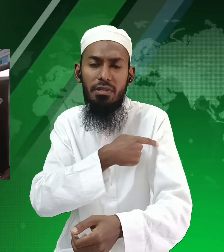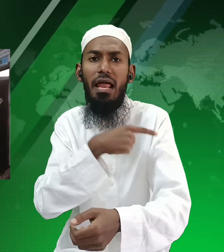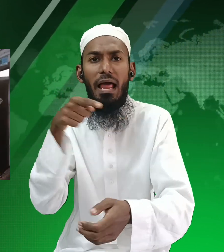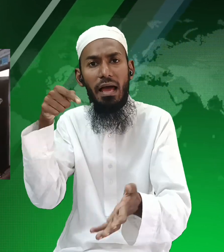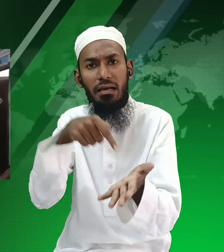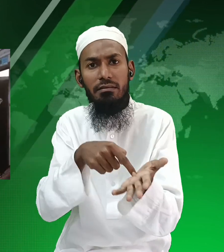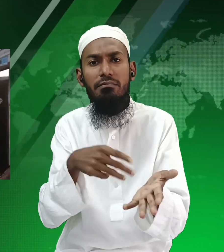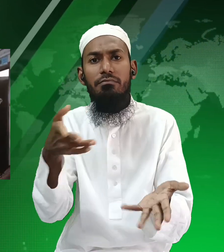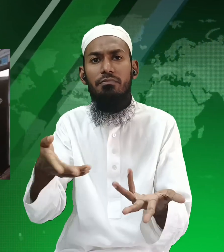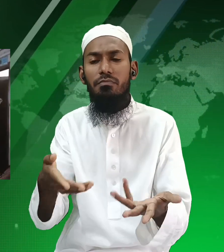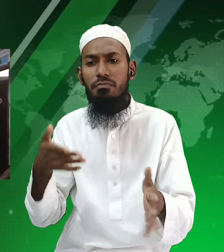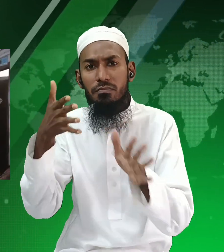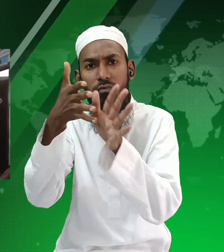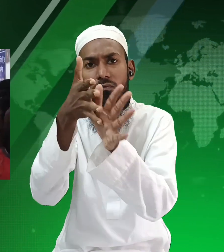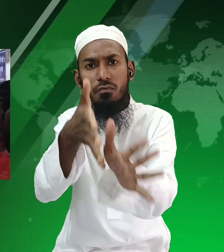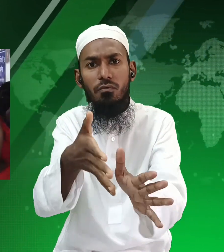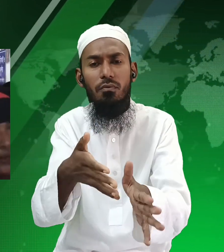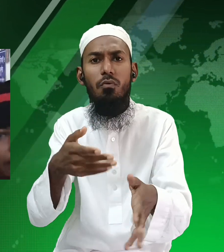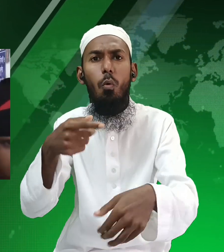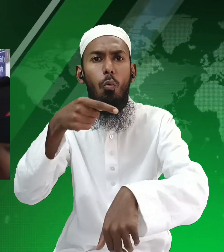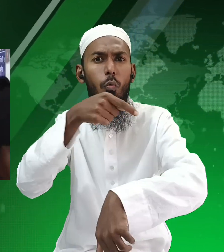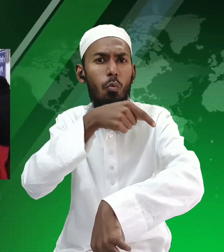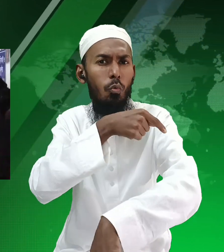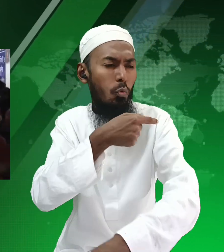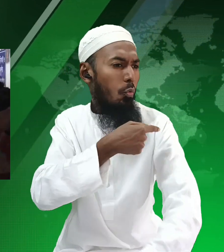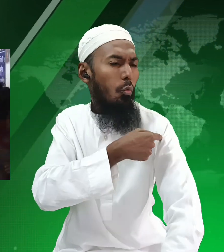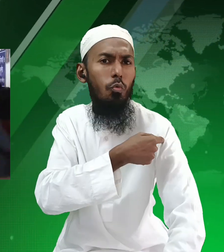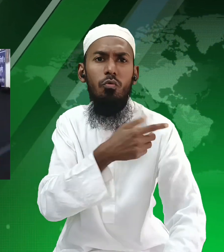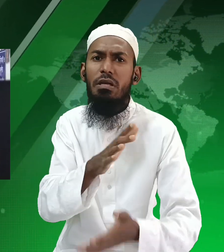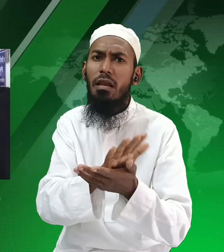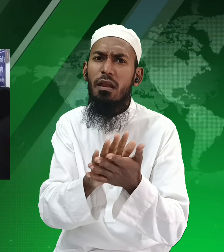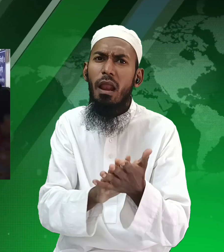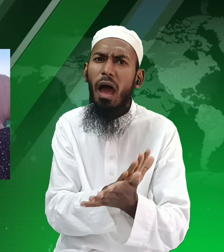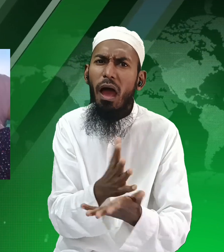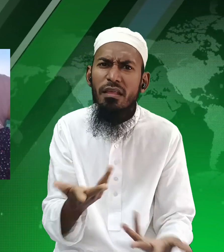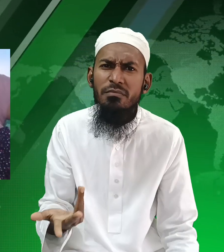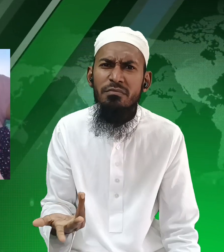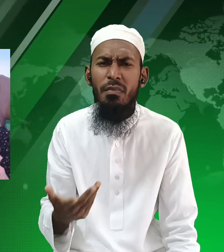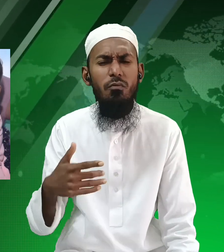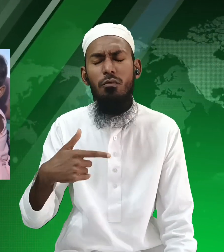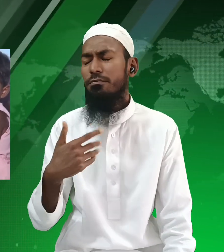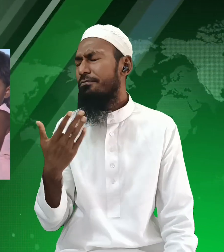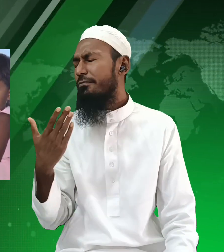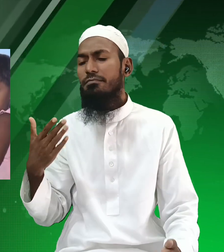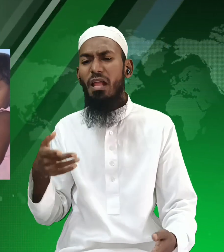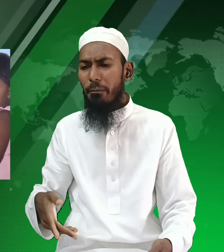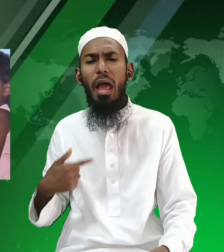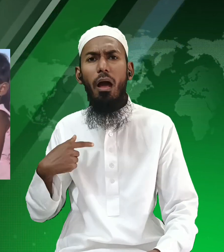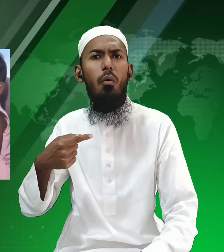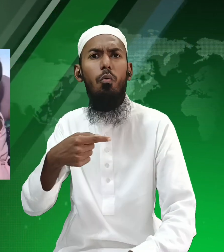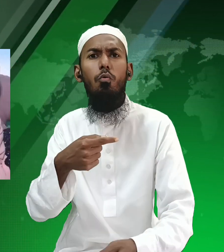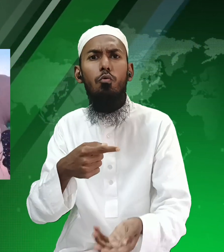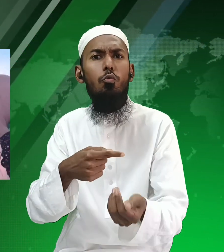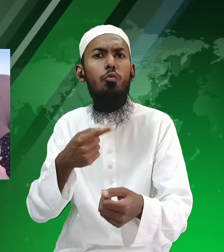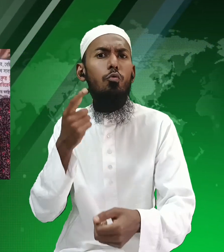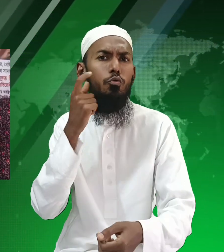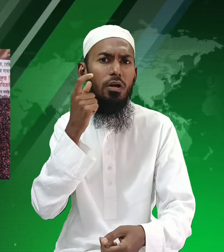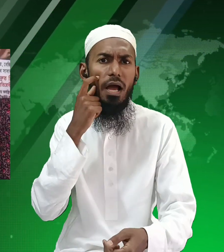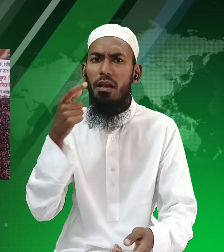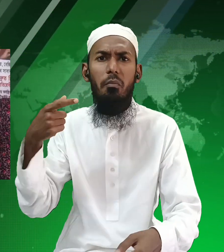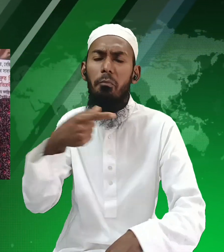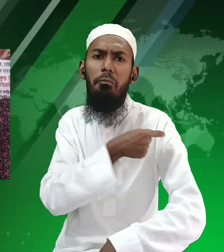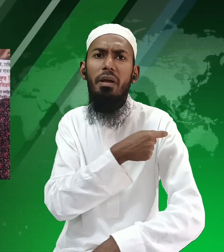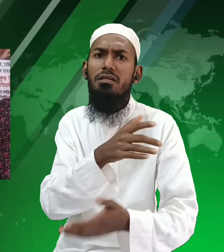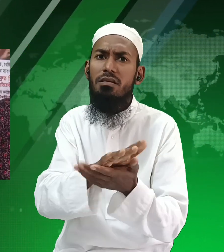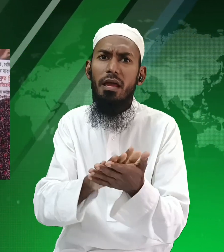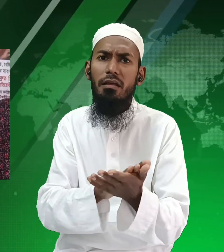রোগের একমাত্র প্রতিষেধকের সরবরাহ না থাকায় ফিরে যাচ্ছেন অনেকেই। ভ্যাকসিন দিতে আসছে, এখন সরকারি তো কোনো ভ্যাকসিন পাইতেছি না। এখানে